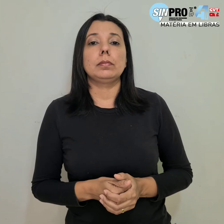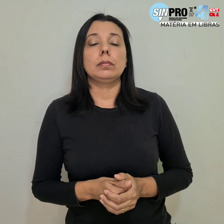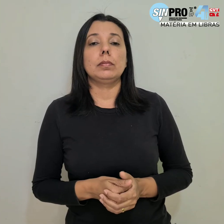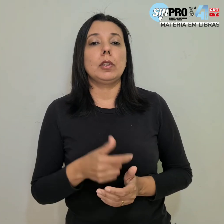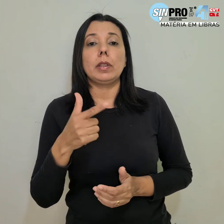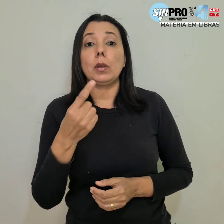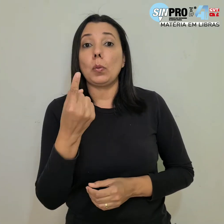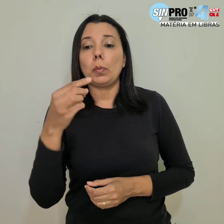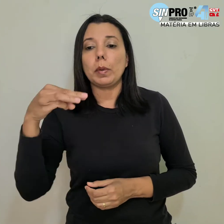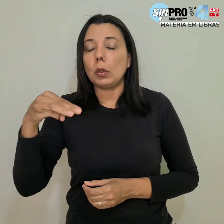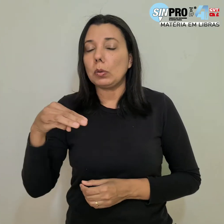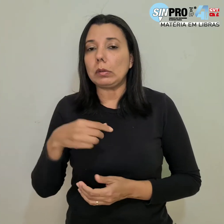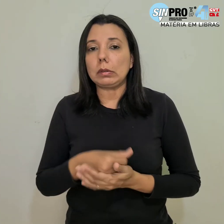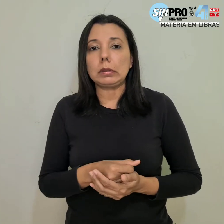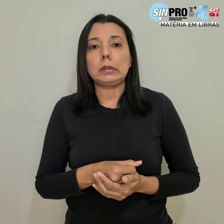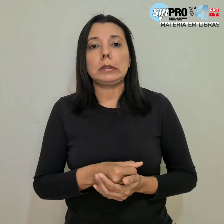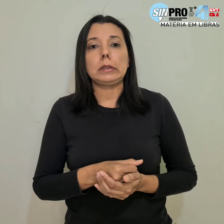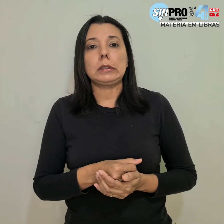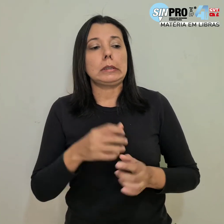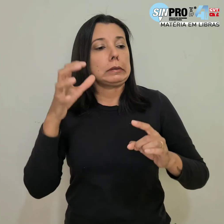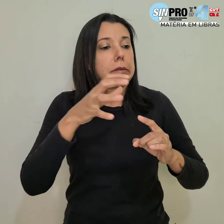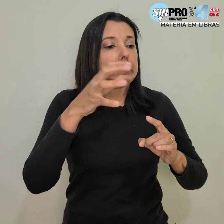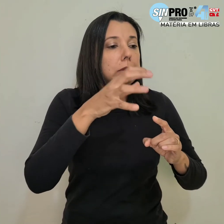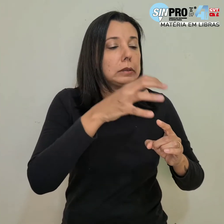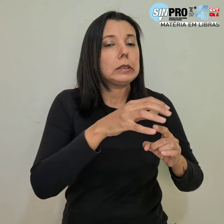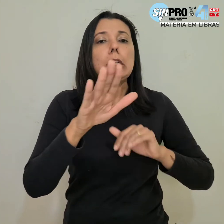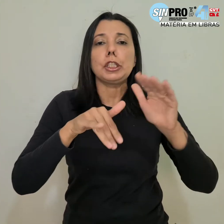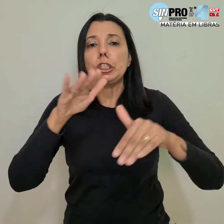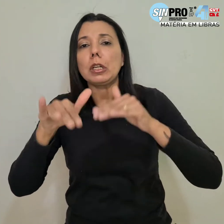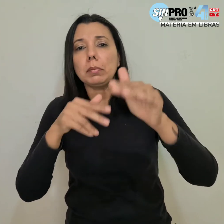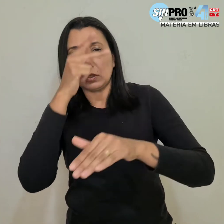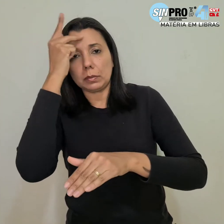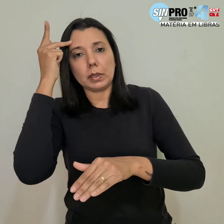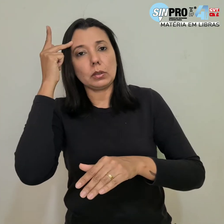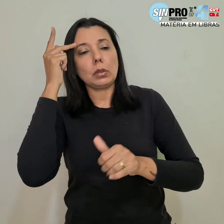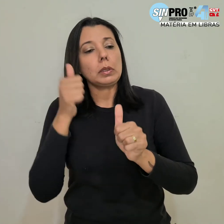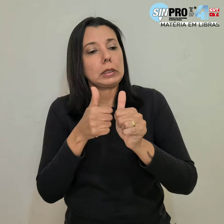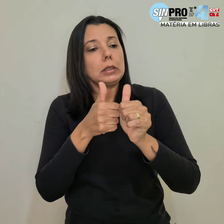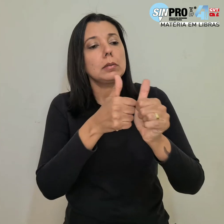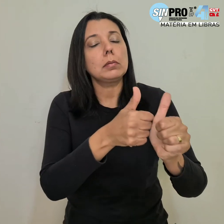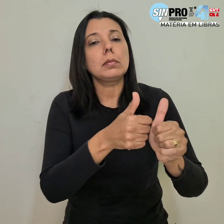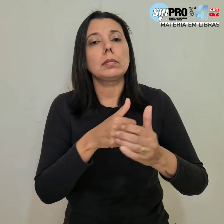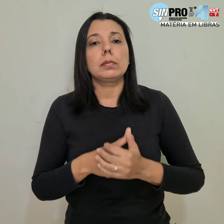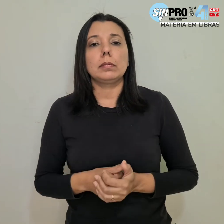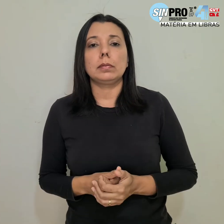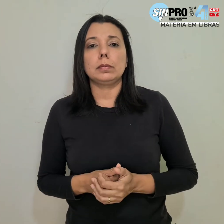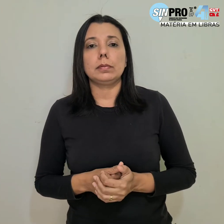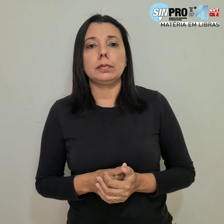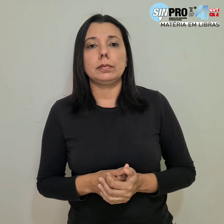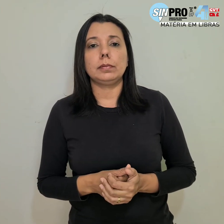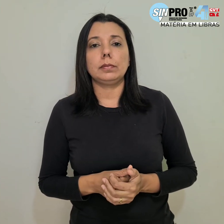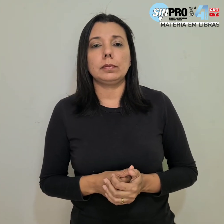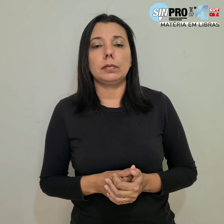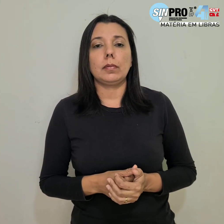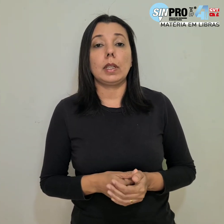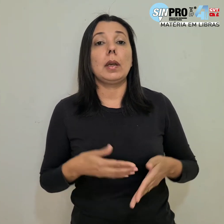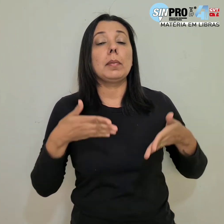Não deu um minuto de sossego. Convocou e mobilizou seus seguidores a